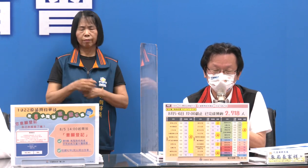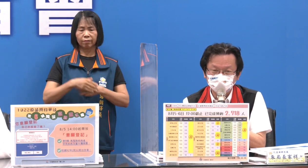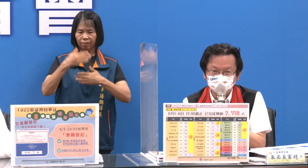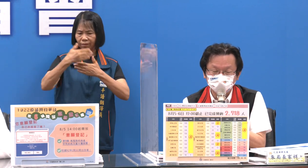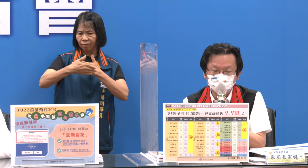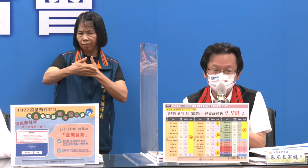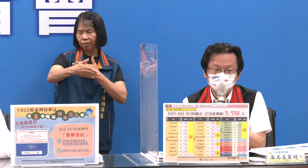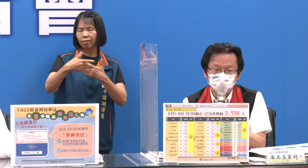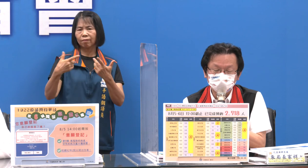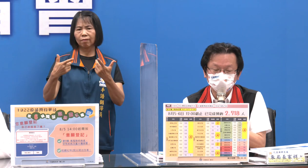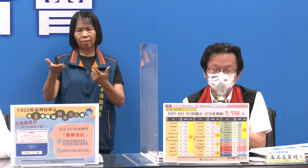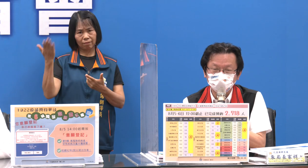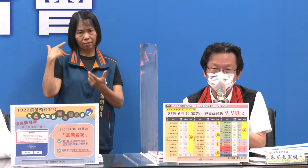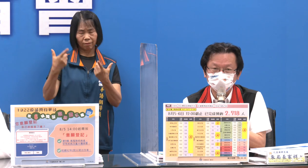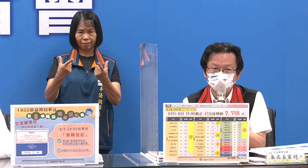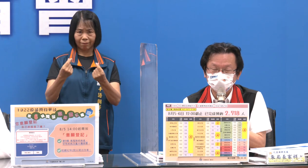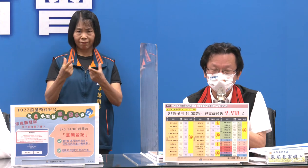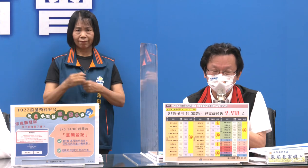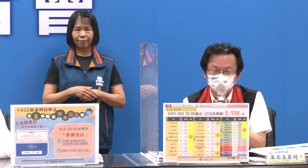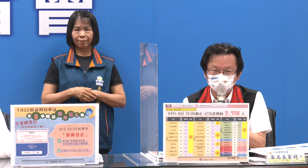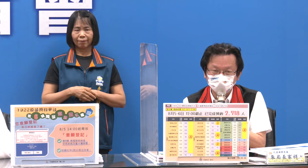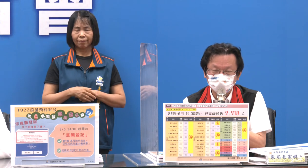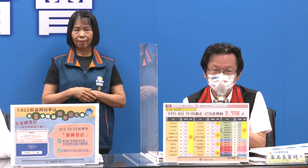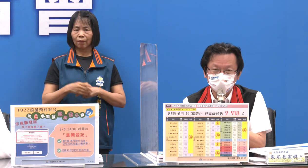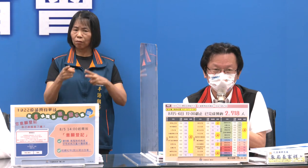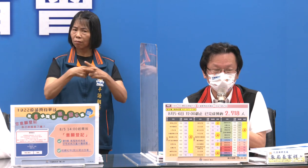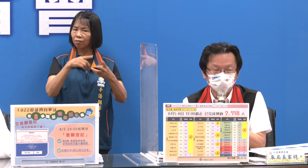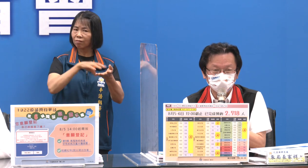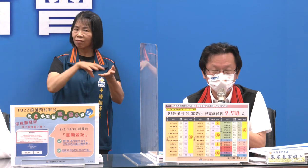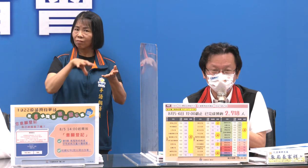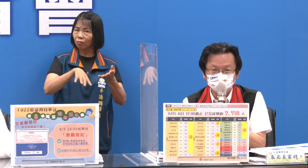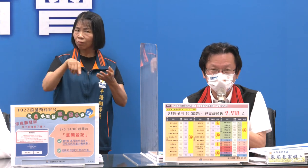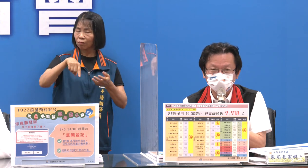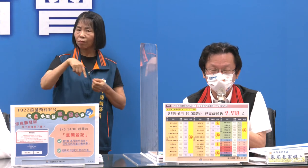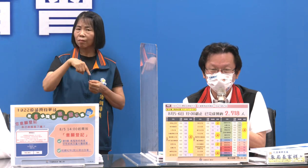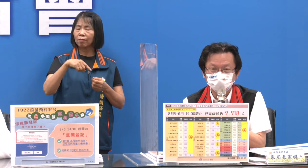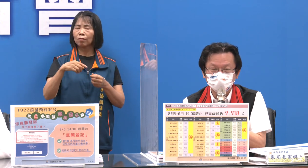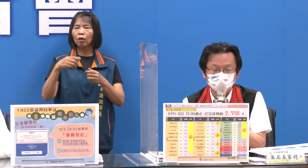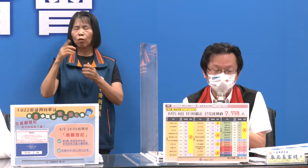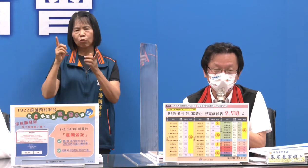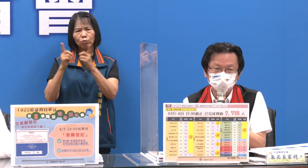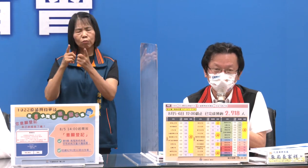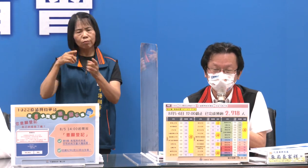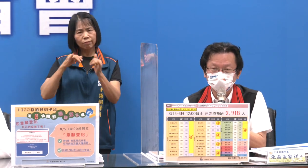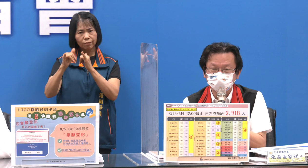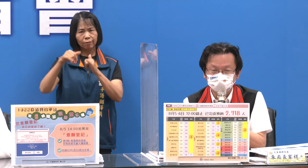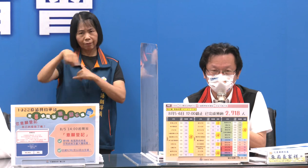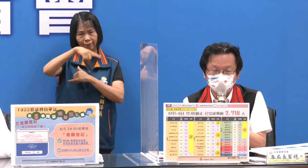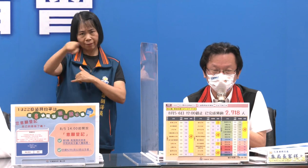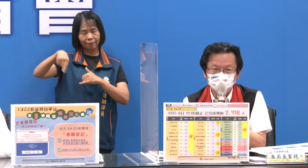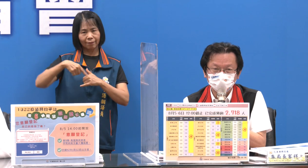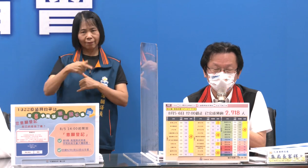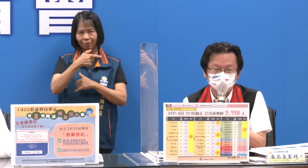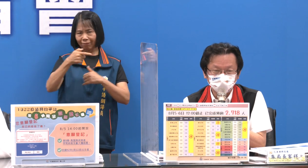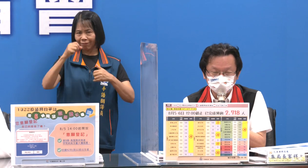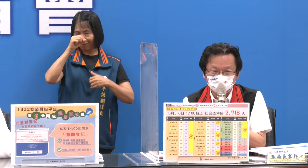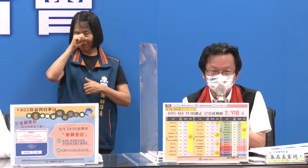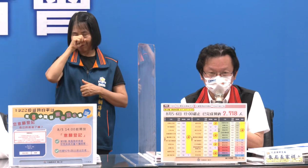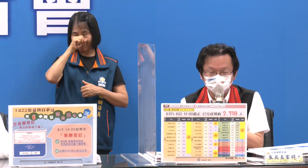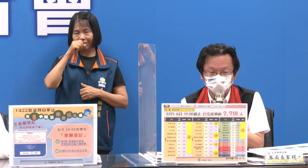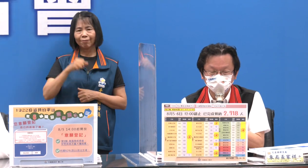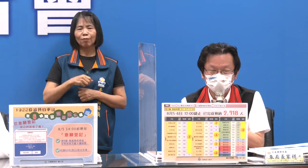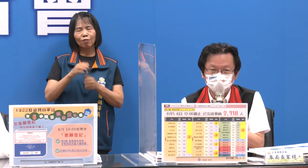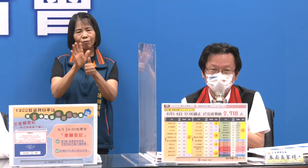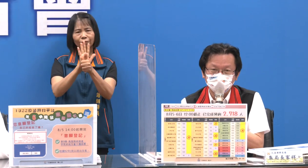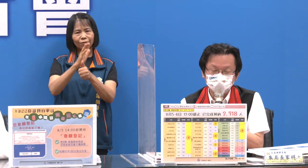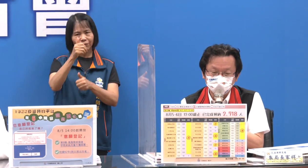方式去进行，我想对我们的诊所端对我们的乡亲来讲都是一个最好最佳的一